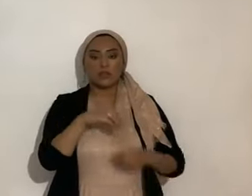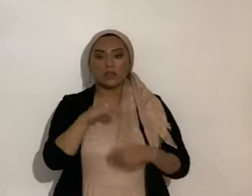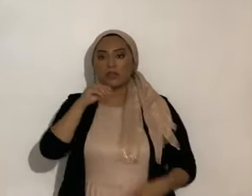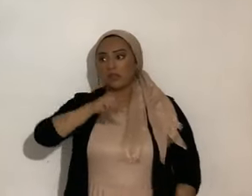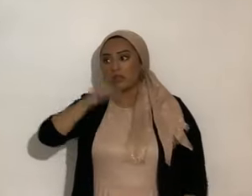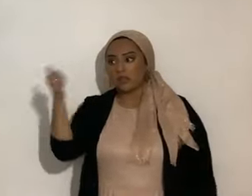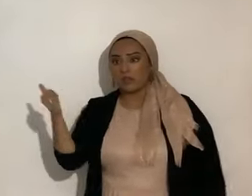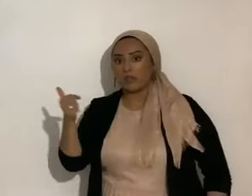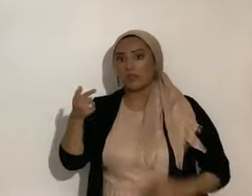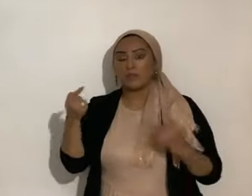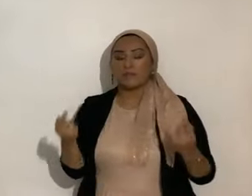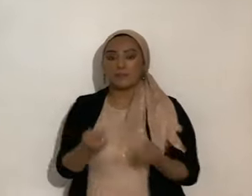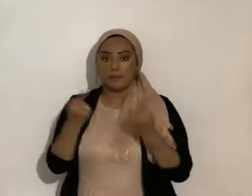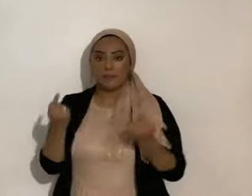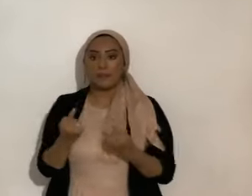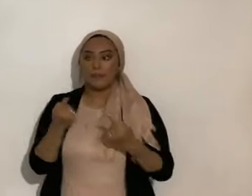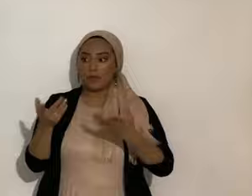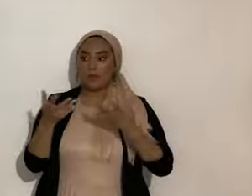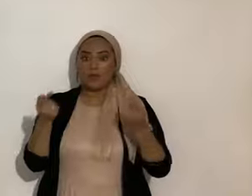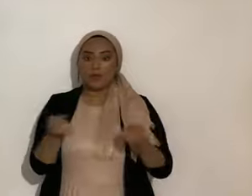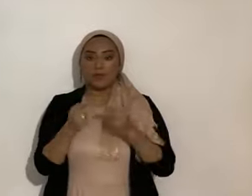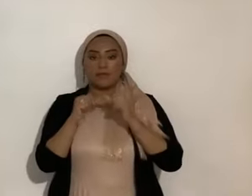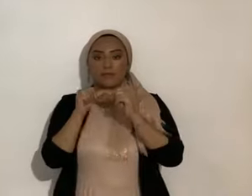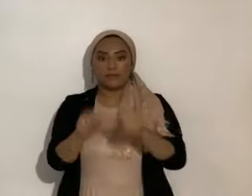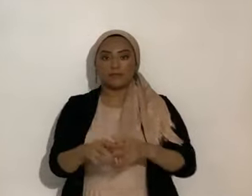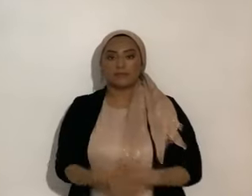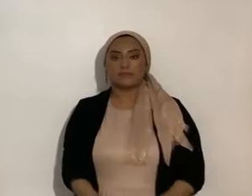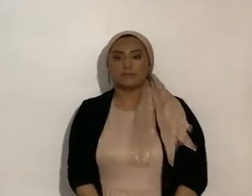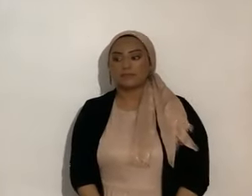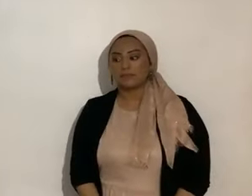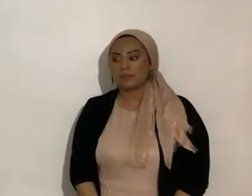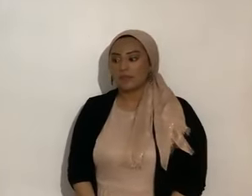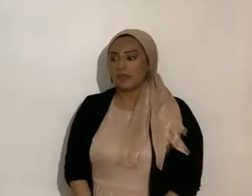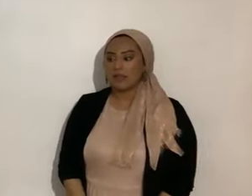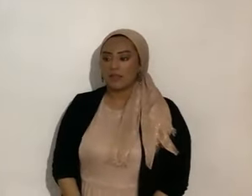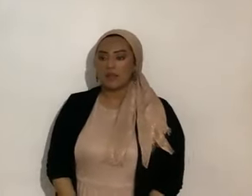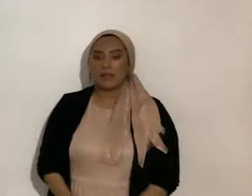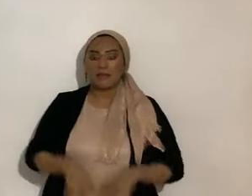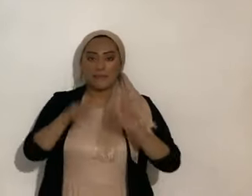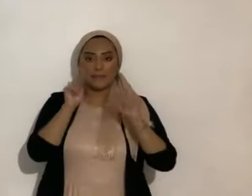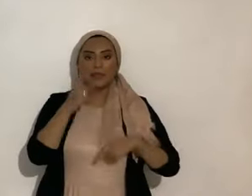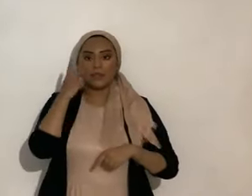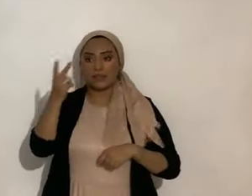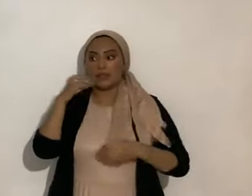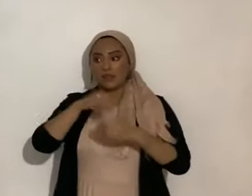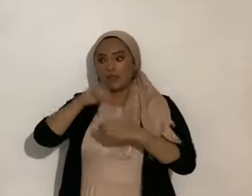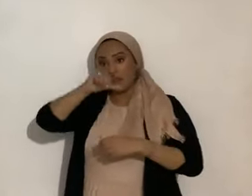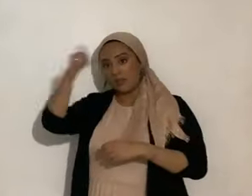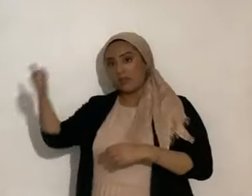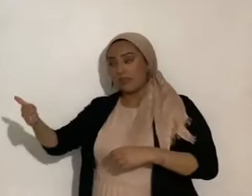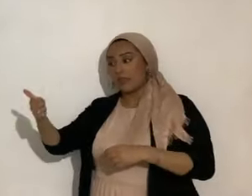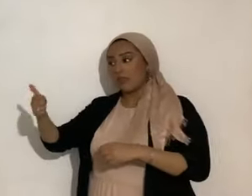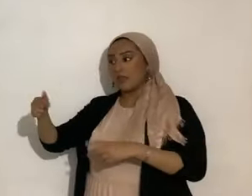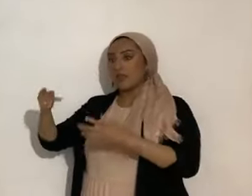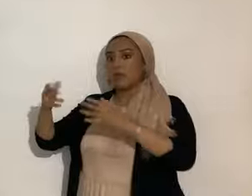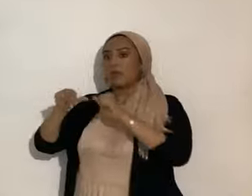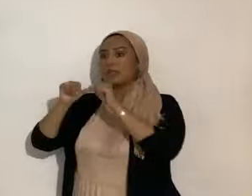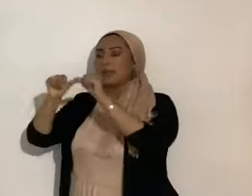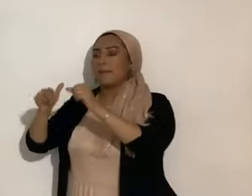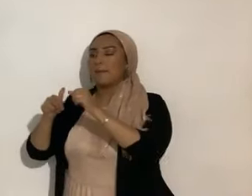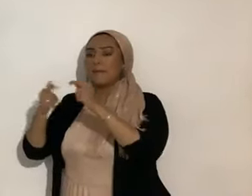el pecado que le incita a pecar. Sí, la persona ve en el otro el pecado que le incita a pecar.